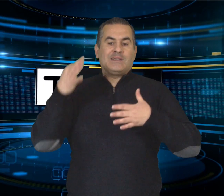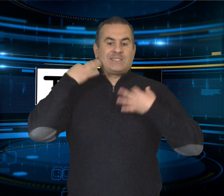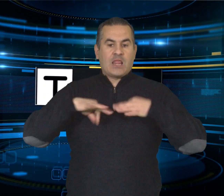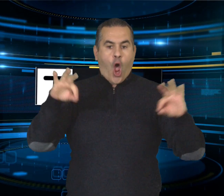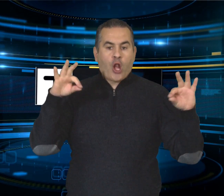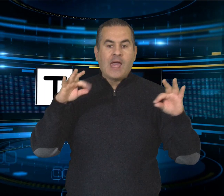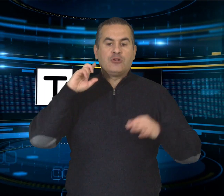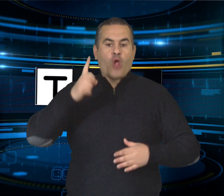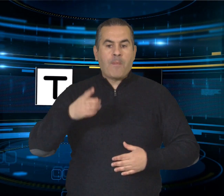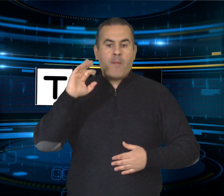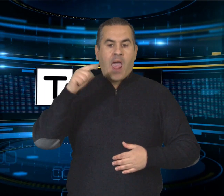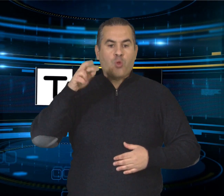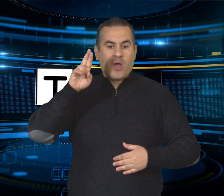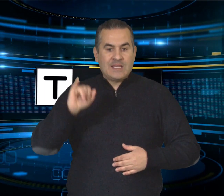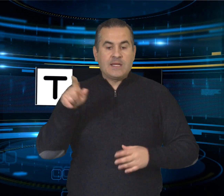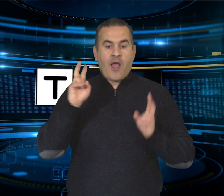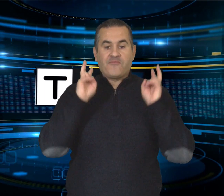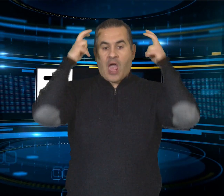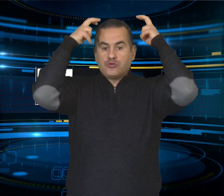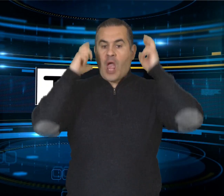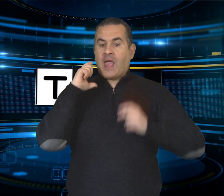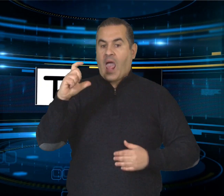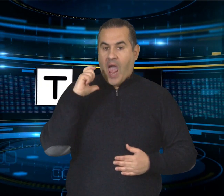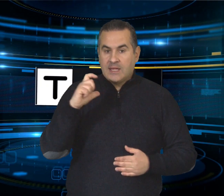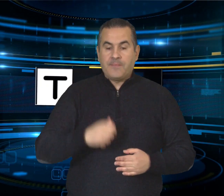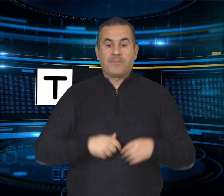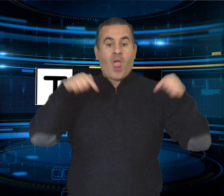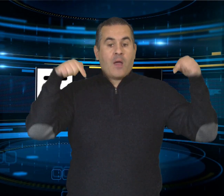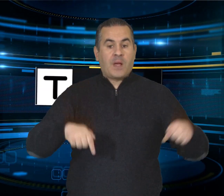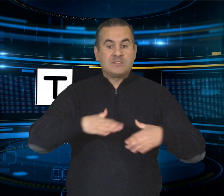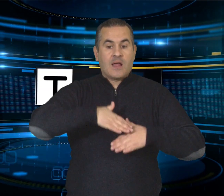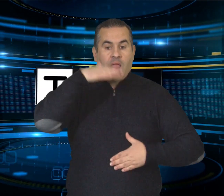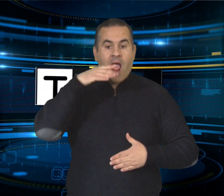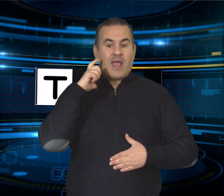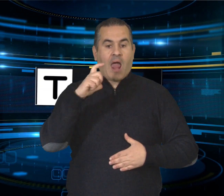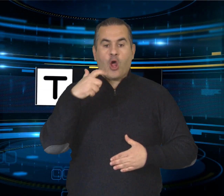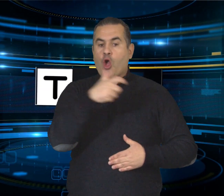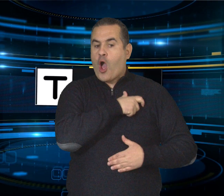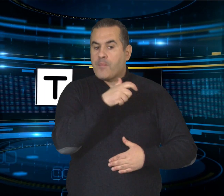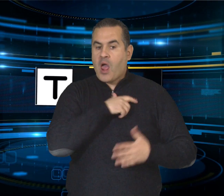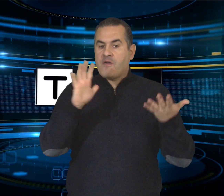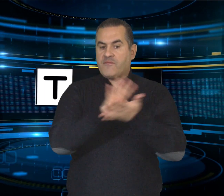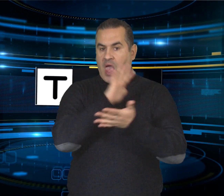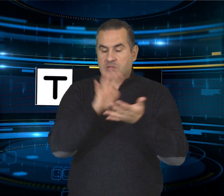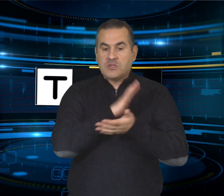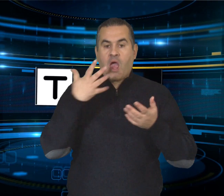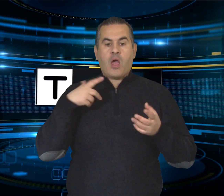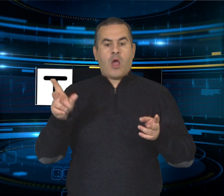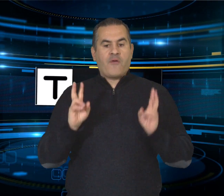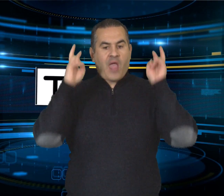sottolineato il Monsignor Batturi, che ha voluto concedermi la medaglia Bacaredda. Per me è un onore, forse meritato. Attraverso la mia persona